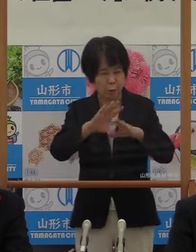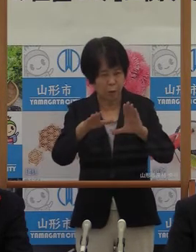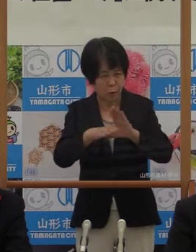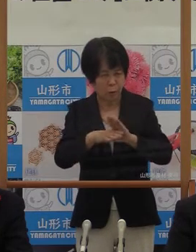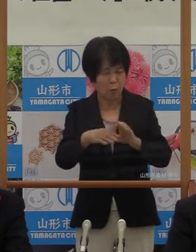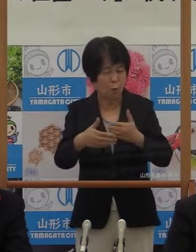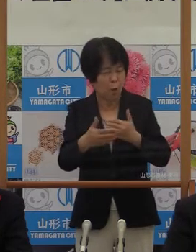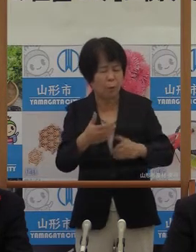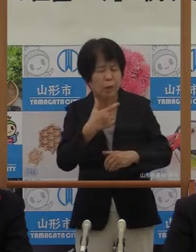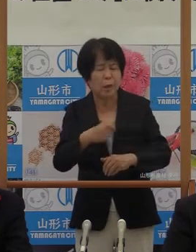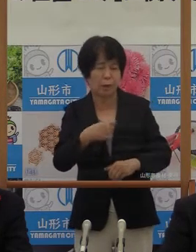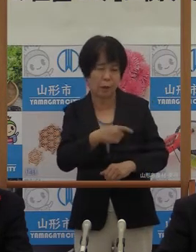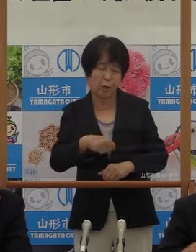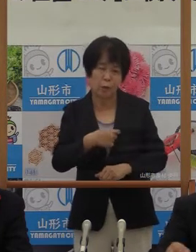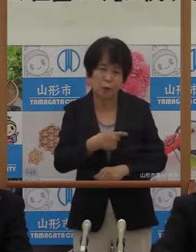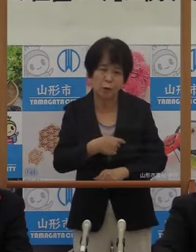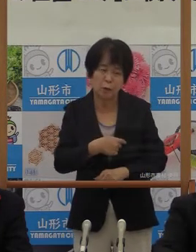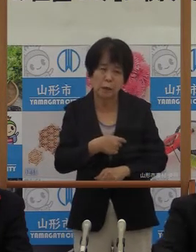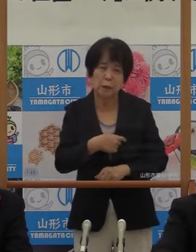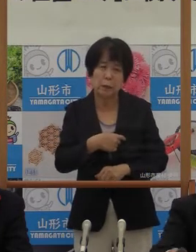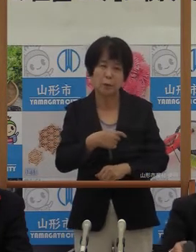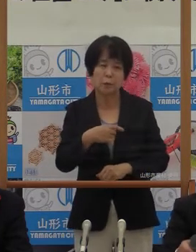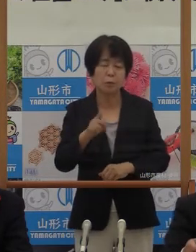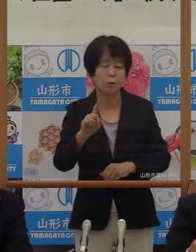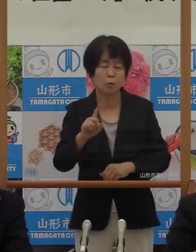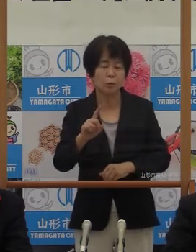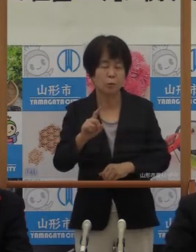い、思いを改めてとお伺いできればと思います。